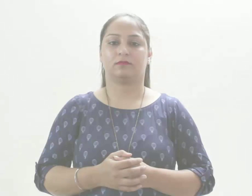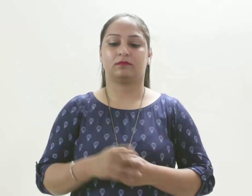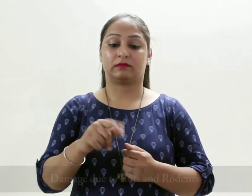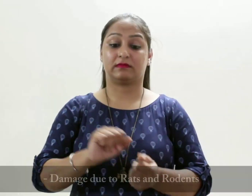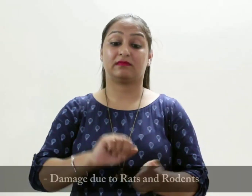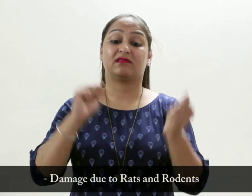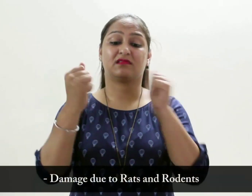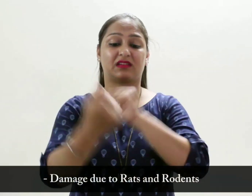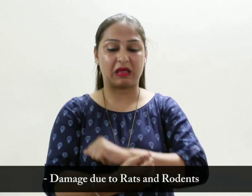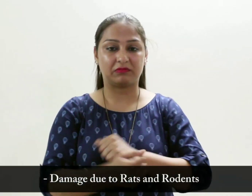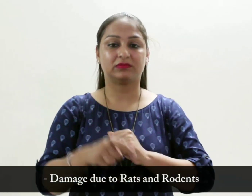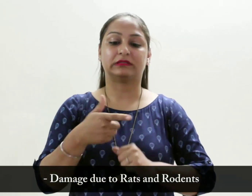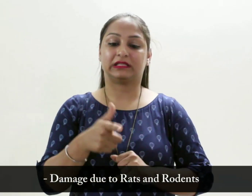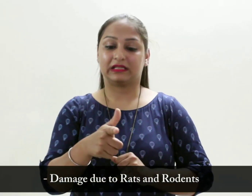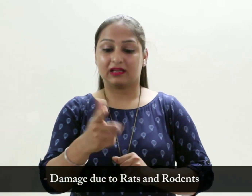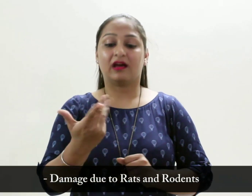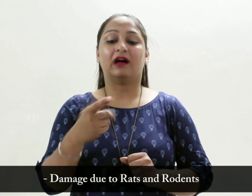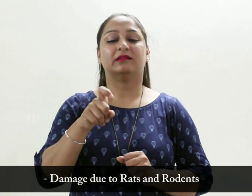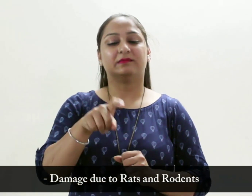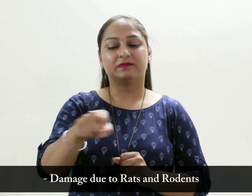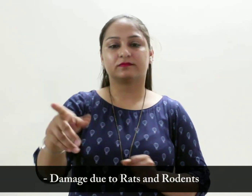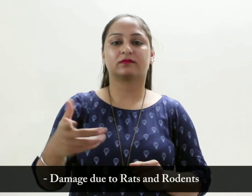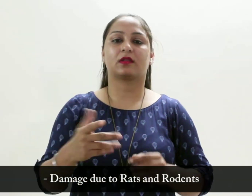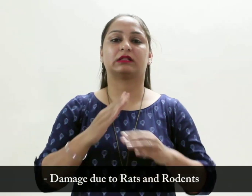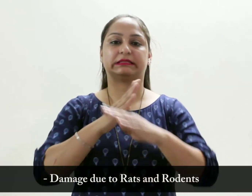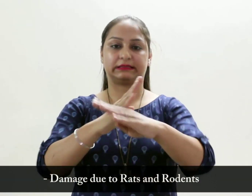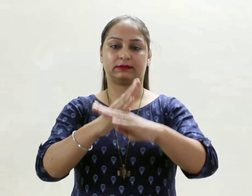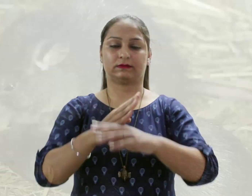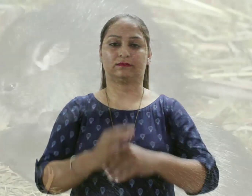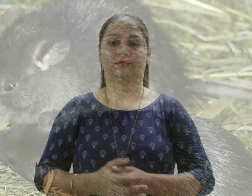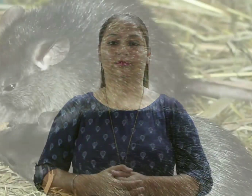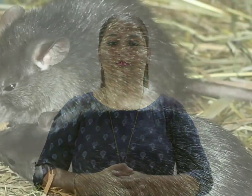चूहों और कृंतकों के कारक क्षति।